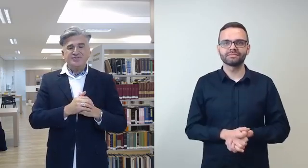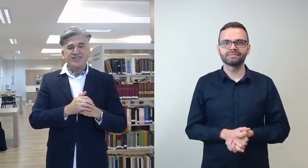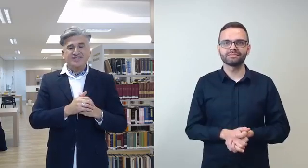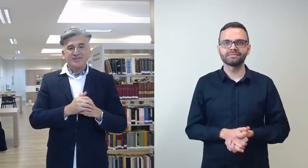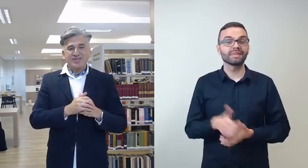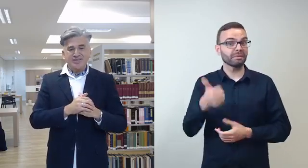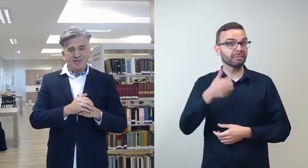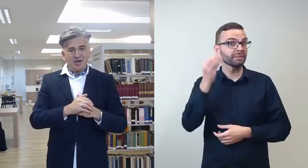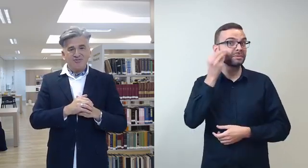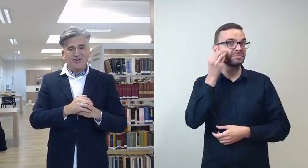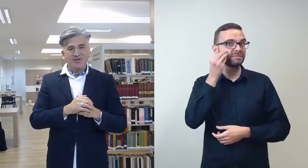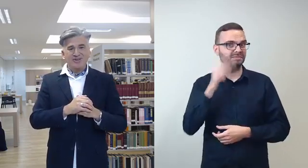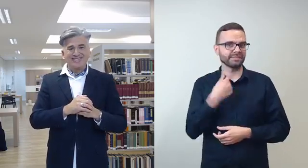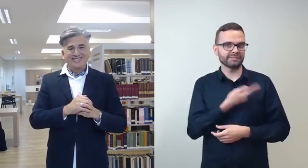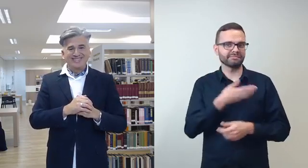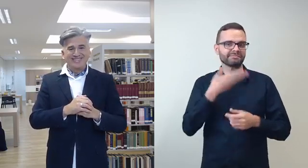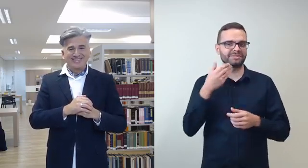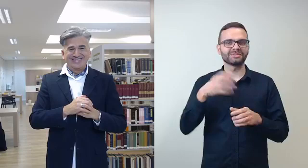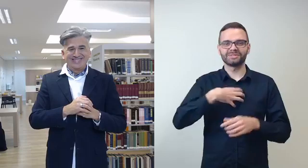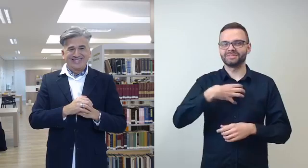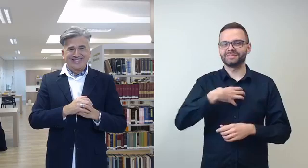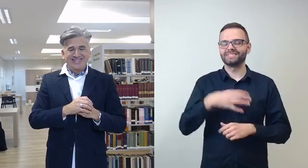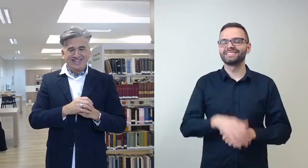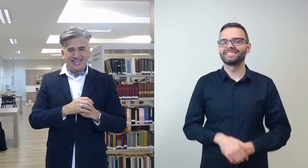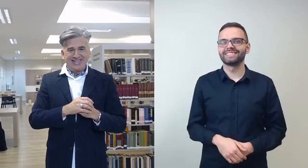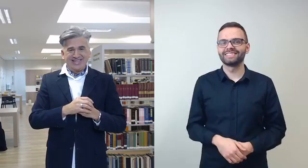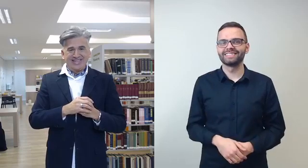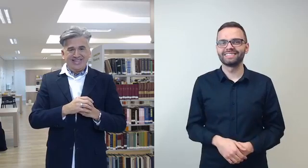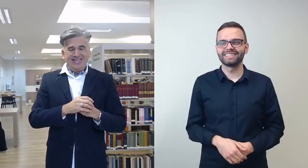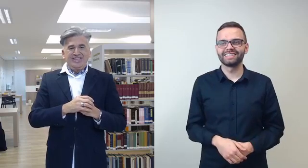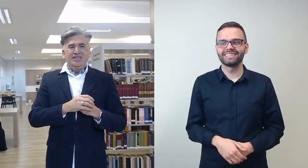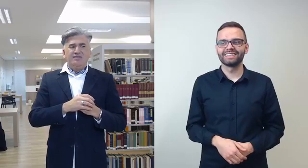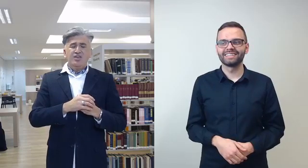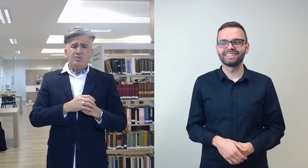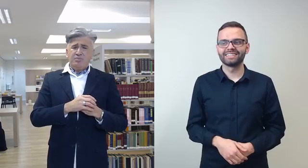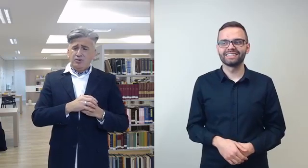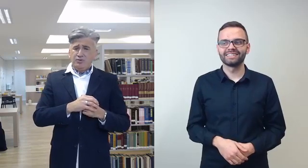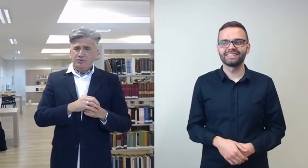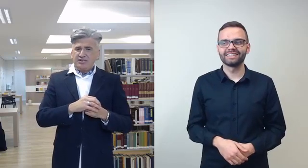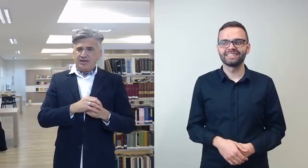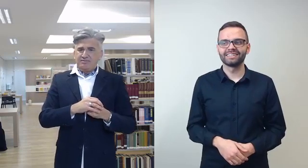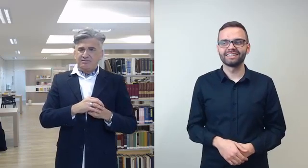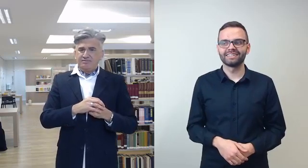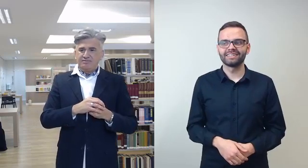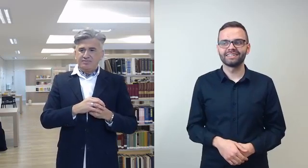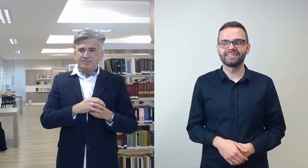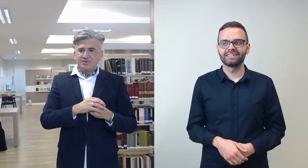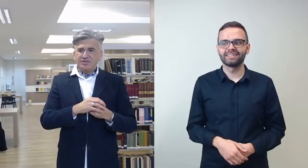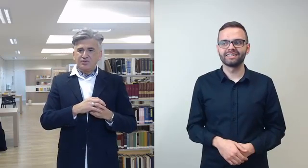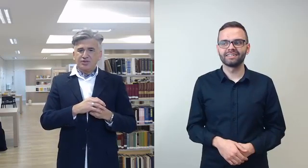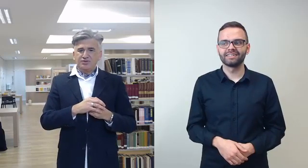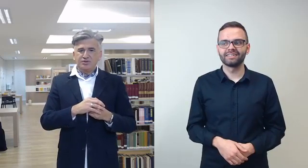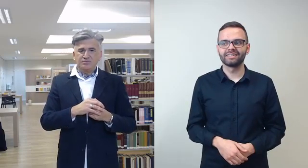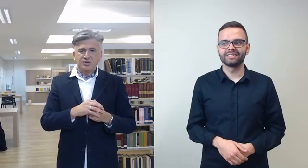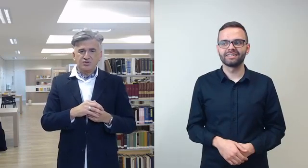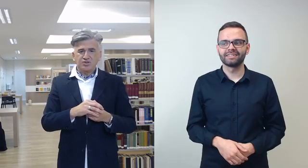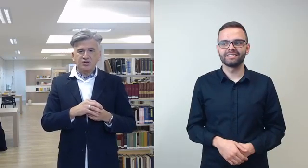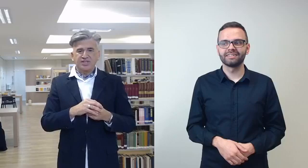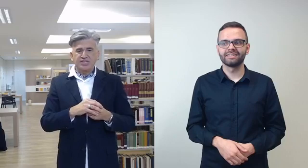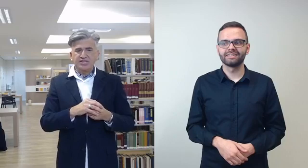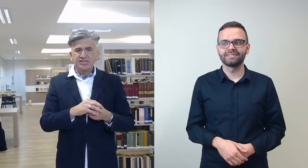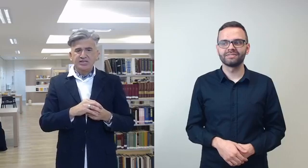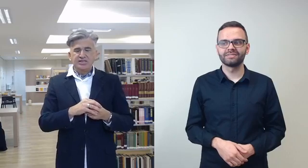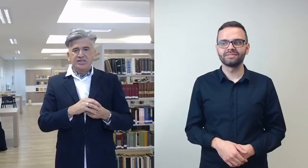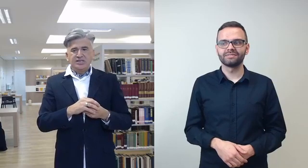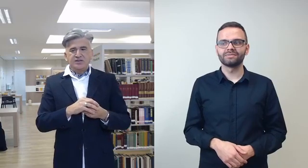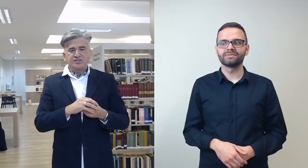estamos fazendo aqui da melhor forma. Tá? Veio uma pergunta, enquanto não solta